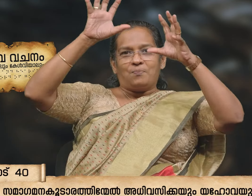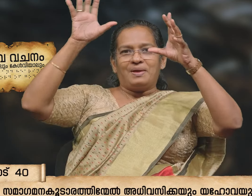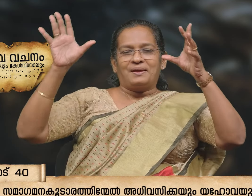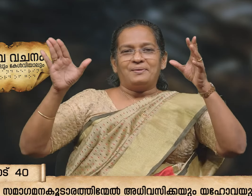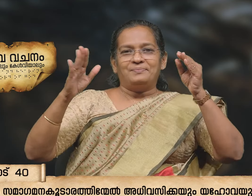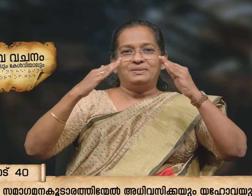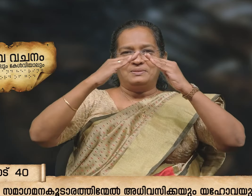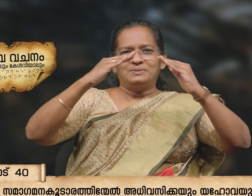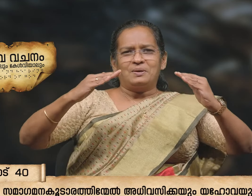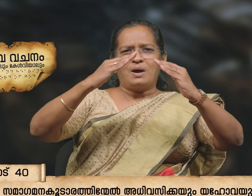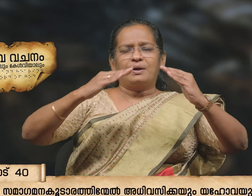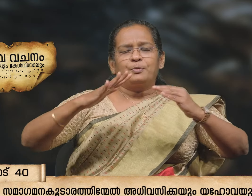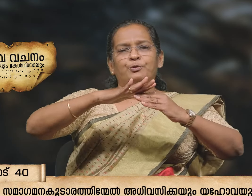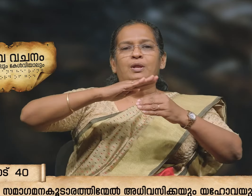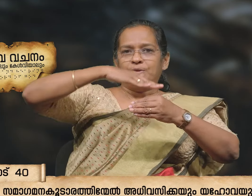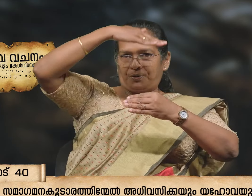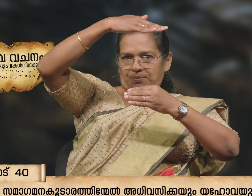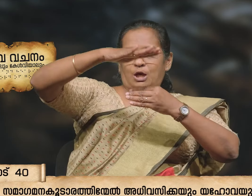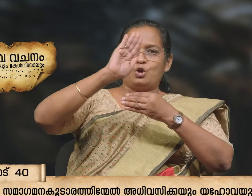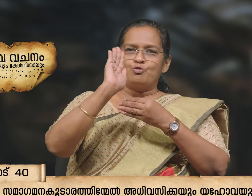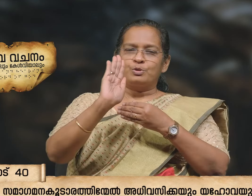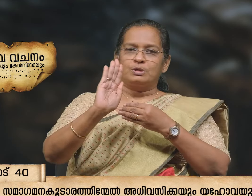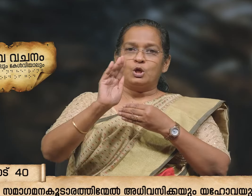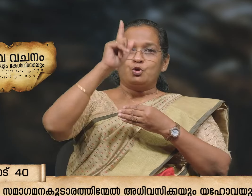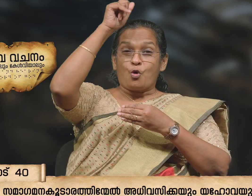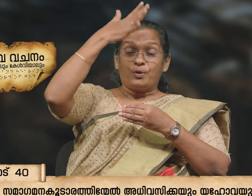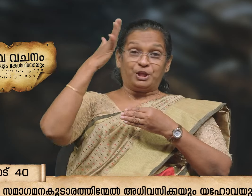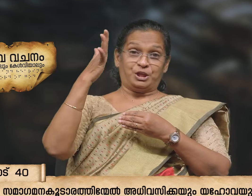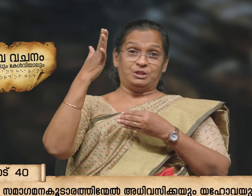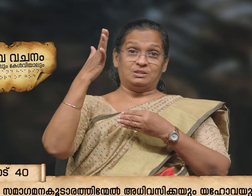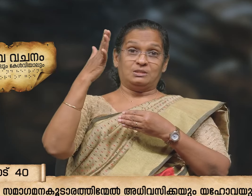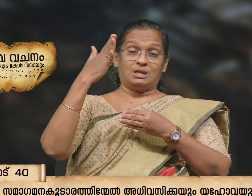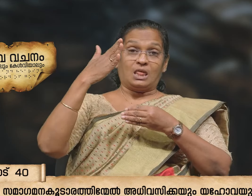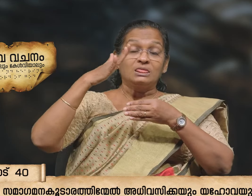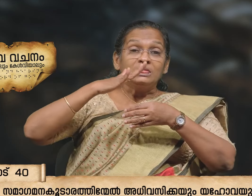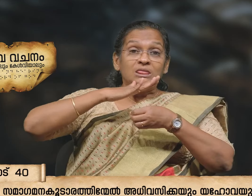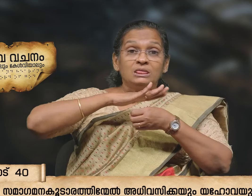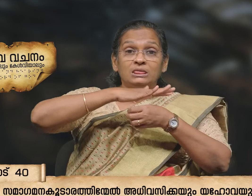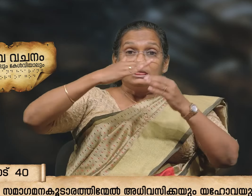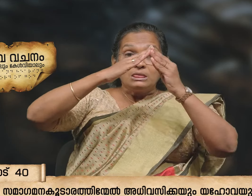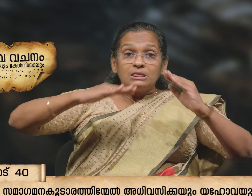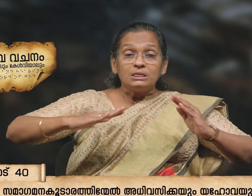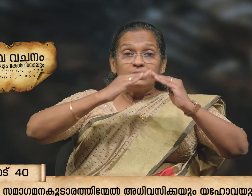സമാഗമന കൂടാരത്തിന്മേൽ അധിവസിക്കുകയും യഹോവയുടെ തേജസ് തിരുനിവാസത്തെ നിറയ്ക്കുകയും